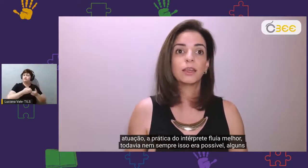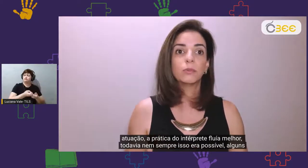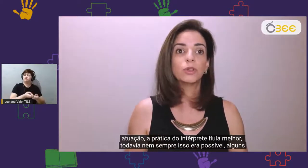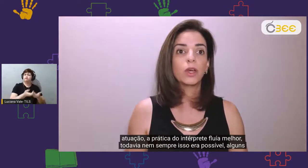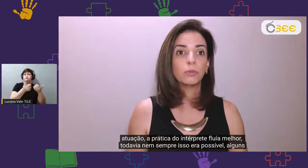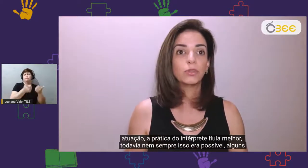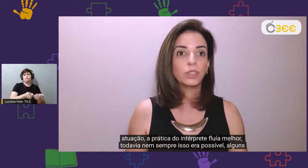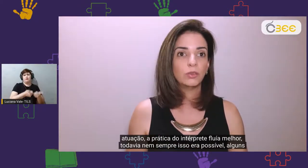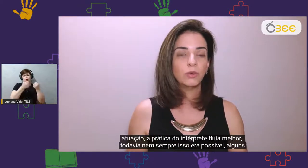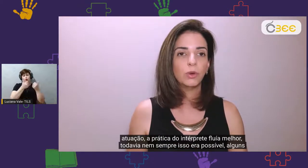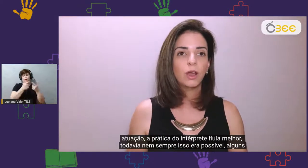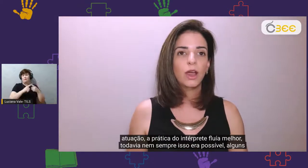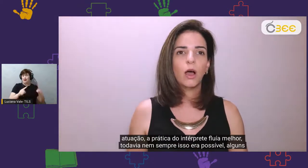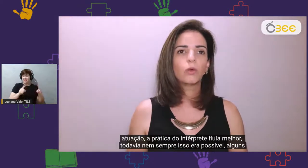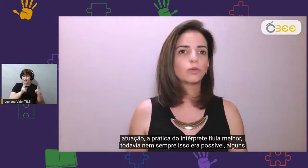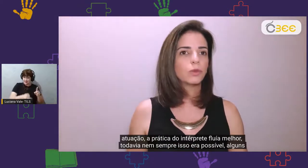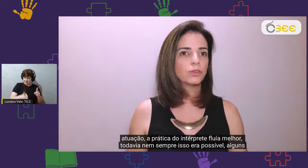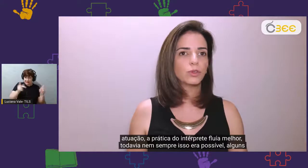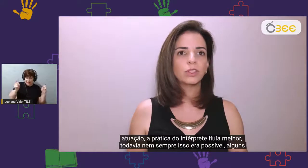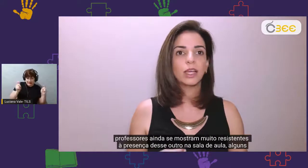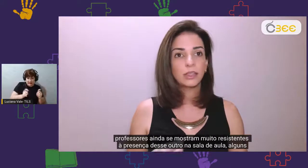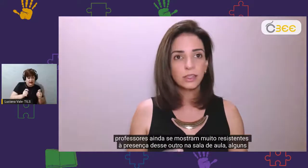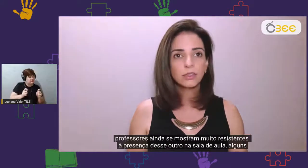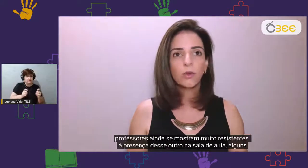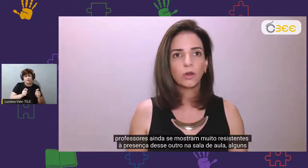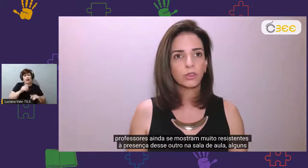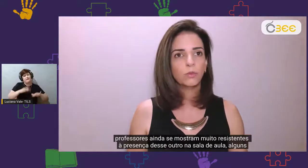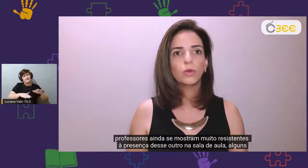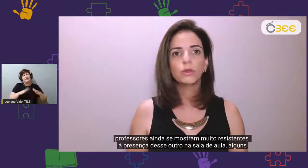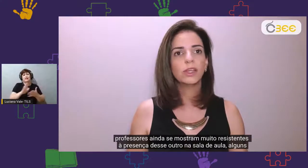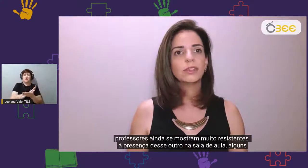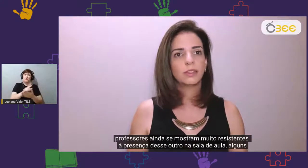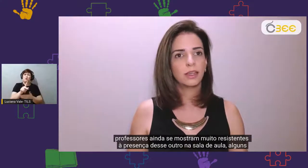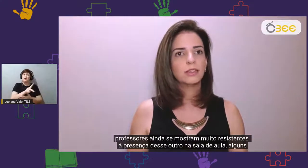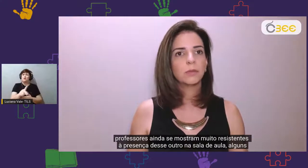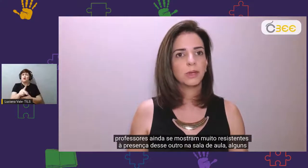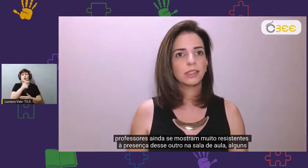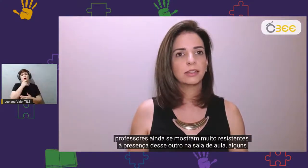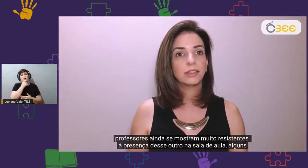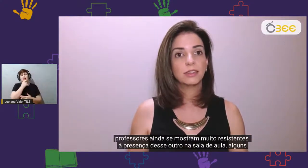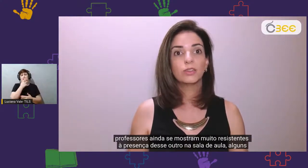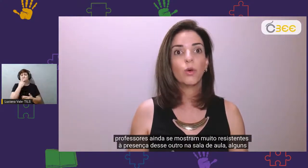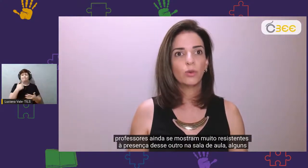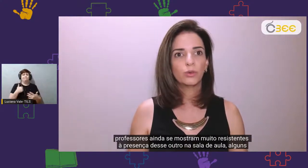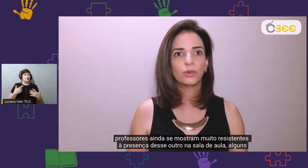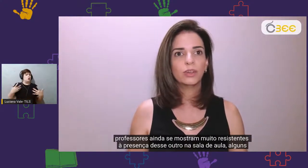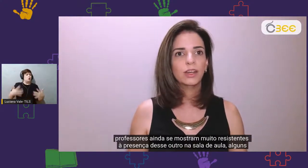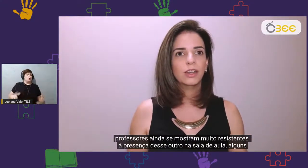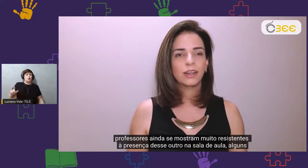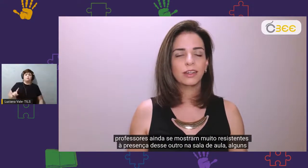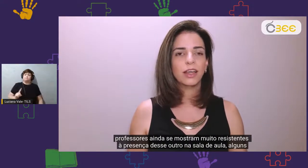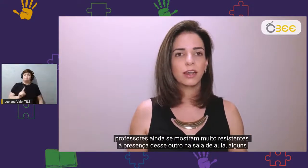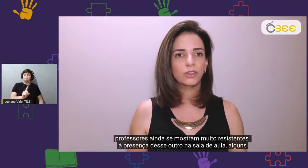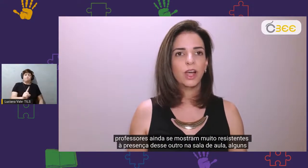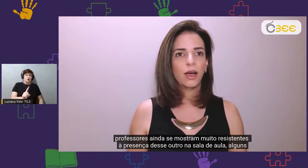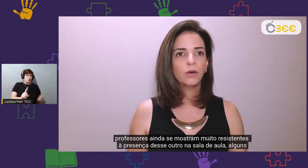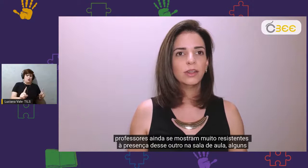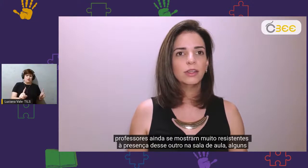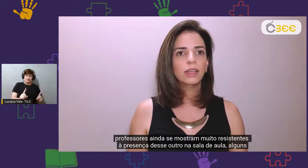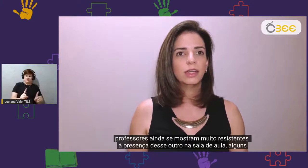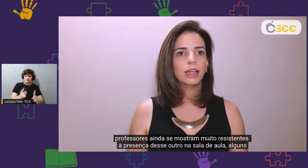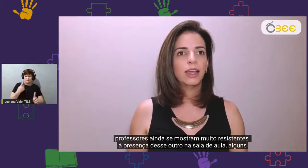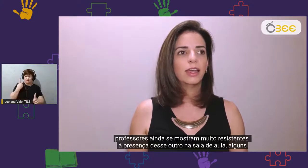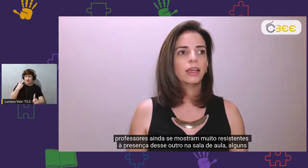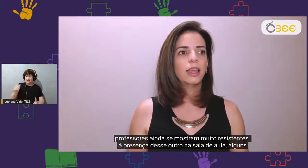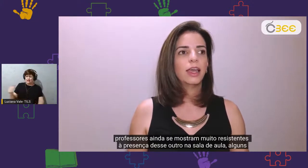Todavia, nem sempre isso era possível. Alguns professores ainda se mostram muito resistentes à presença desse outro na sala de